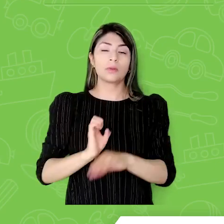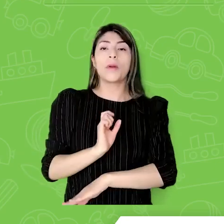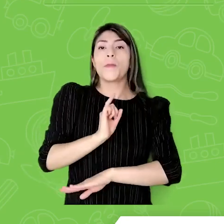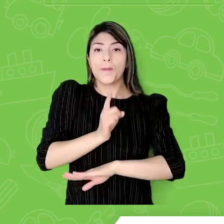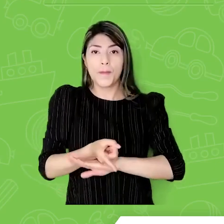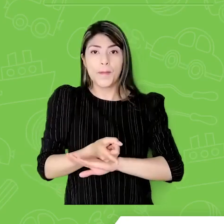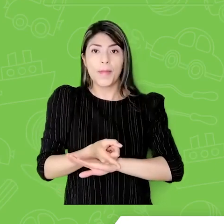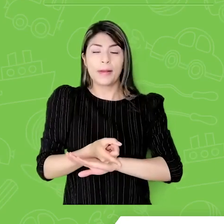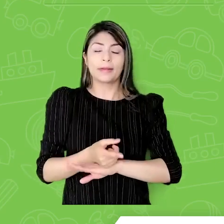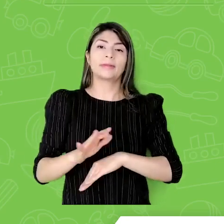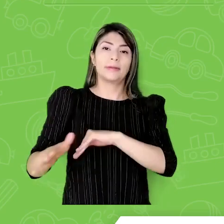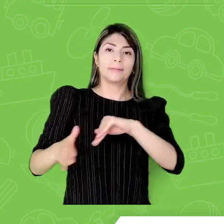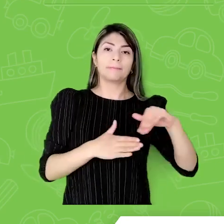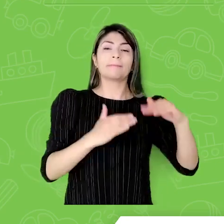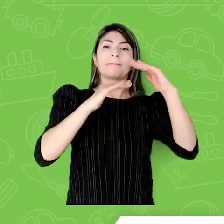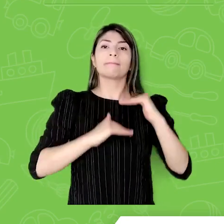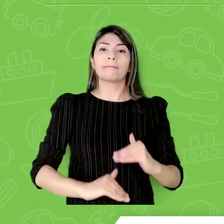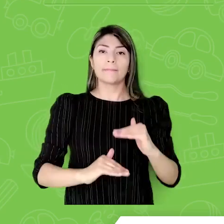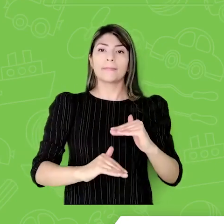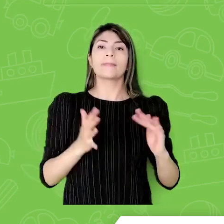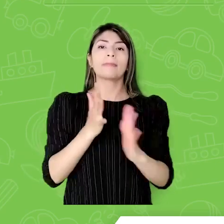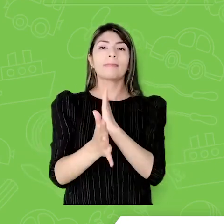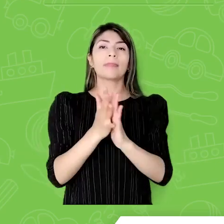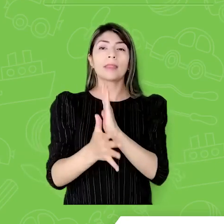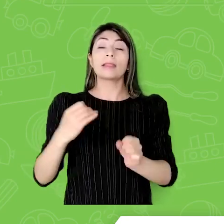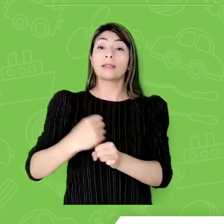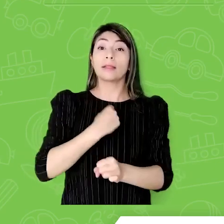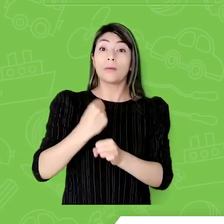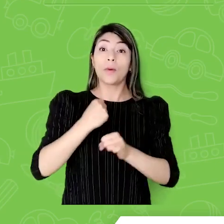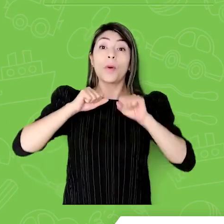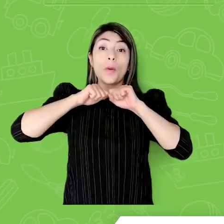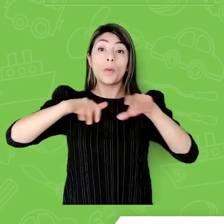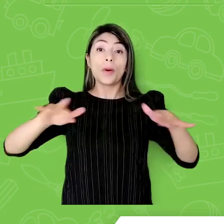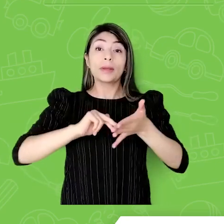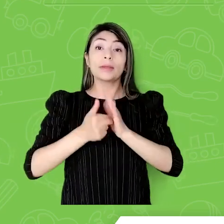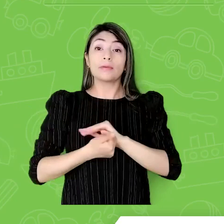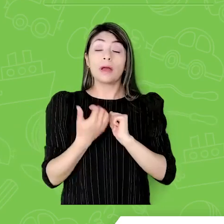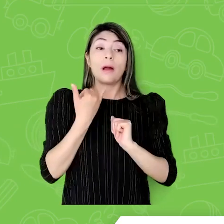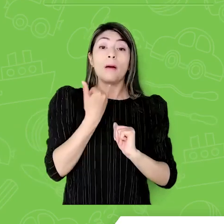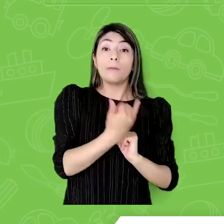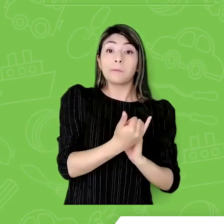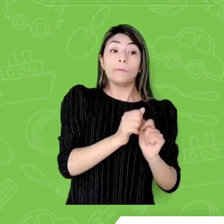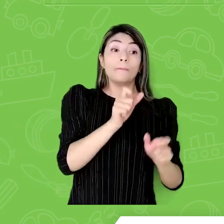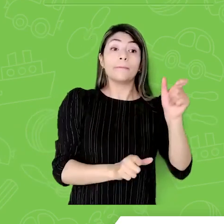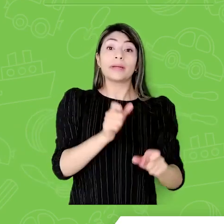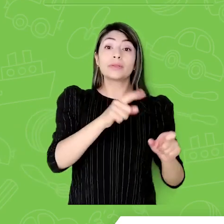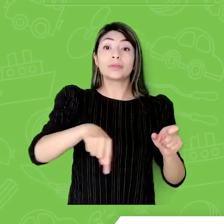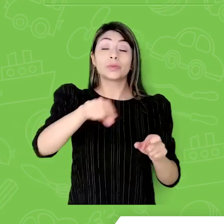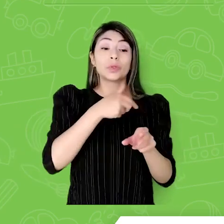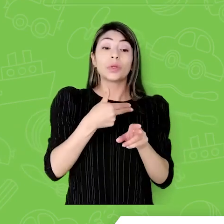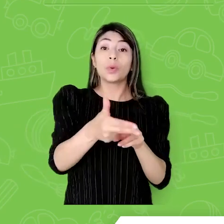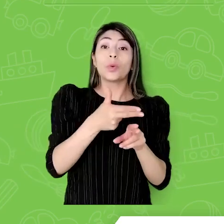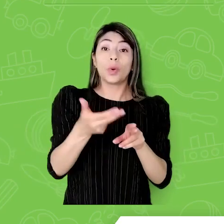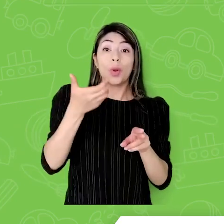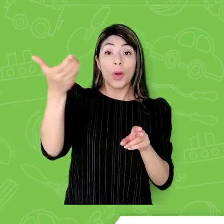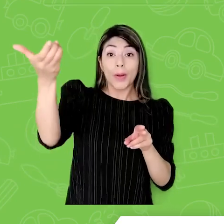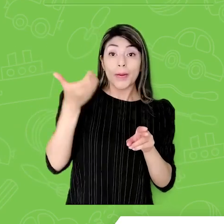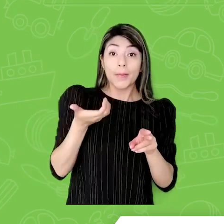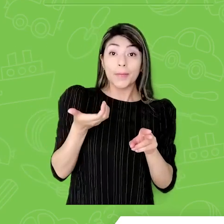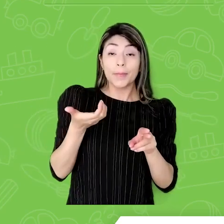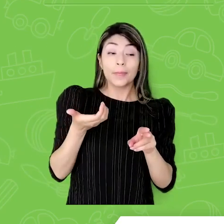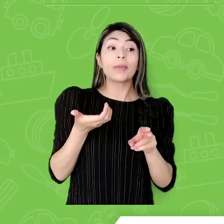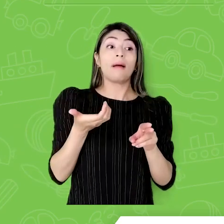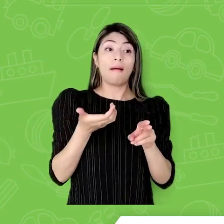Ley 1955 de 2019. Parágrafo. Para los empleos ofertados que cuenten